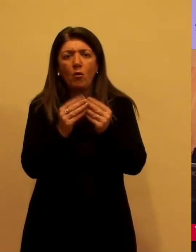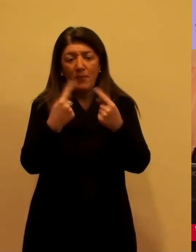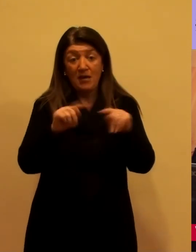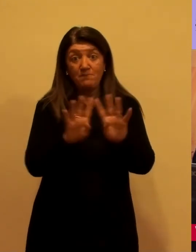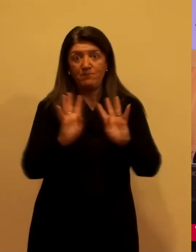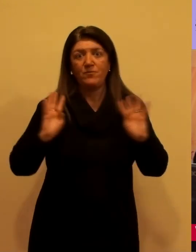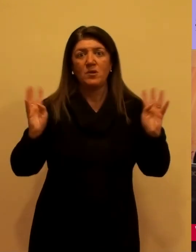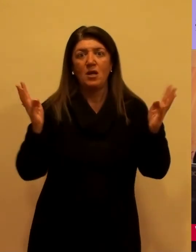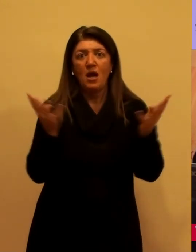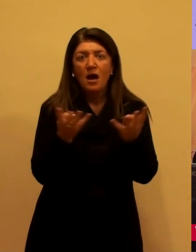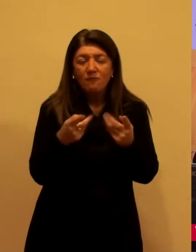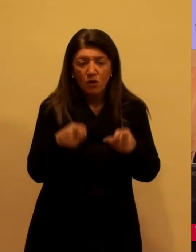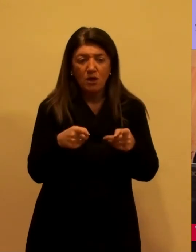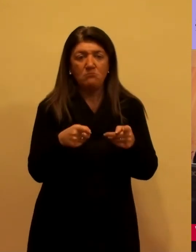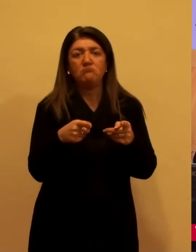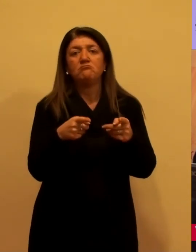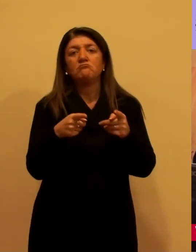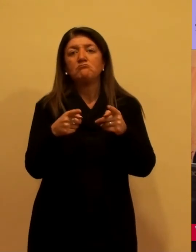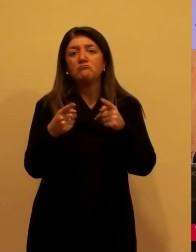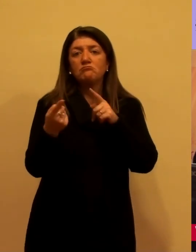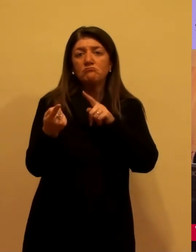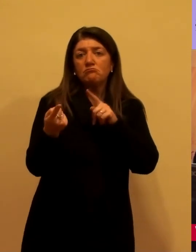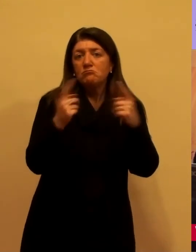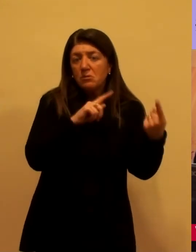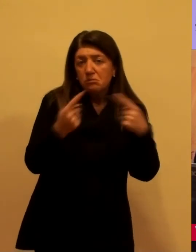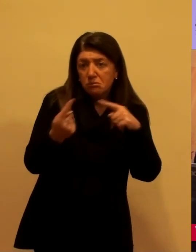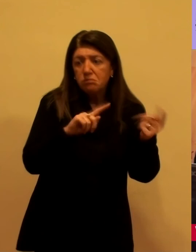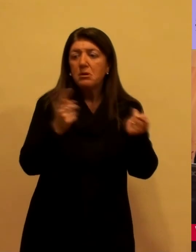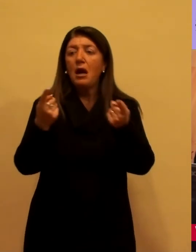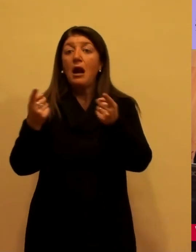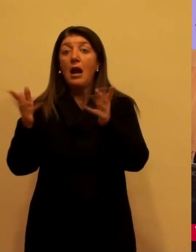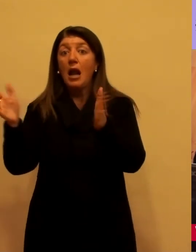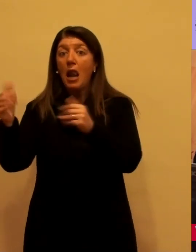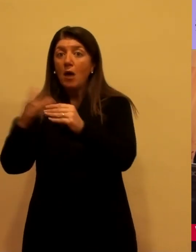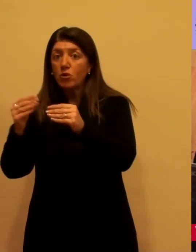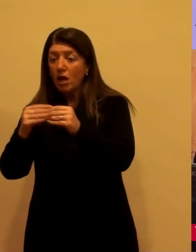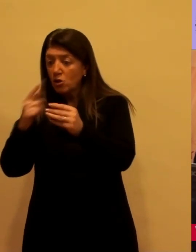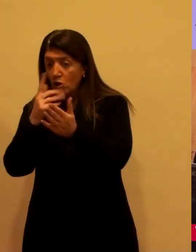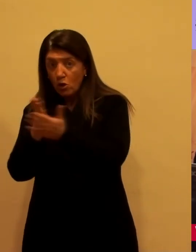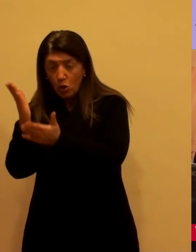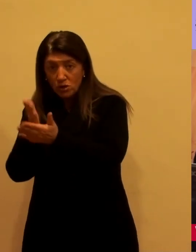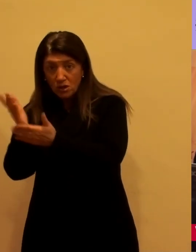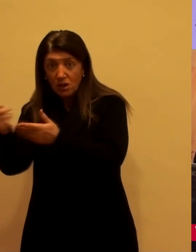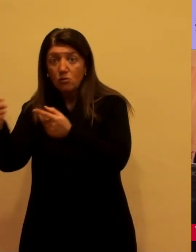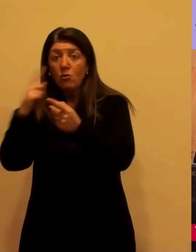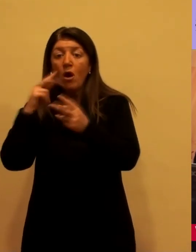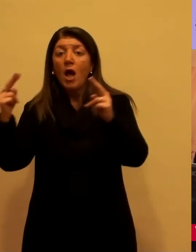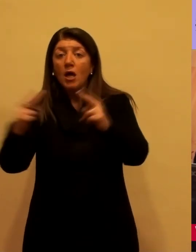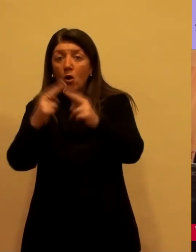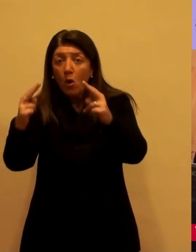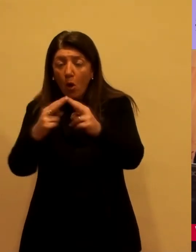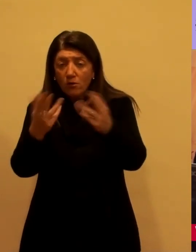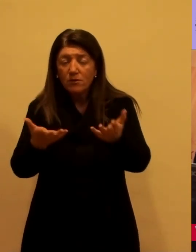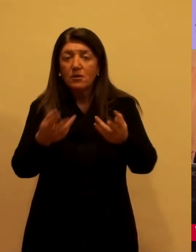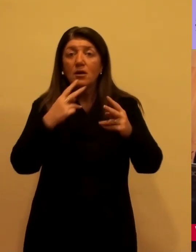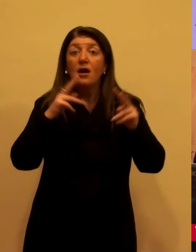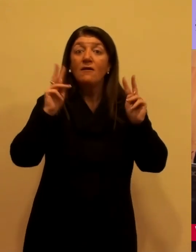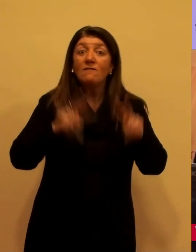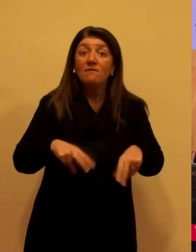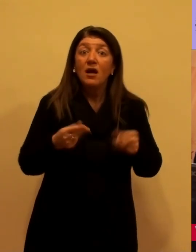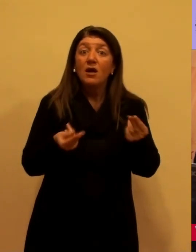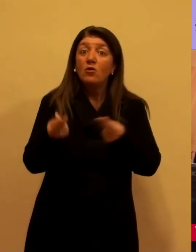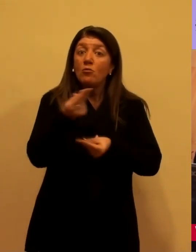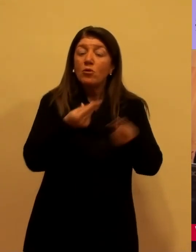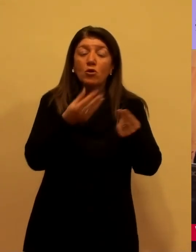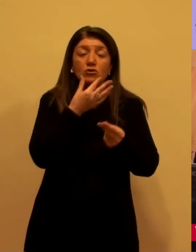in laboratori continui. E la cosa molto bella di questo progetto, che comunque tiene sempre